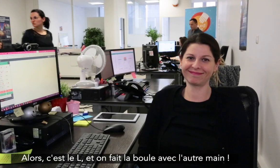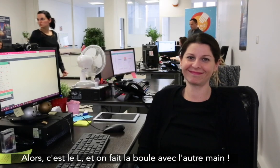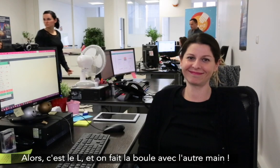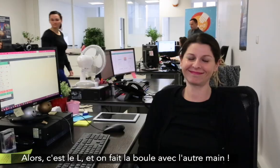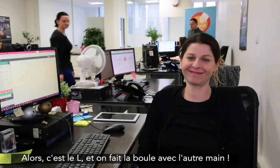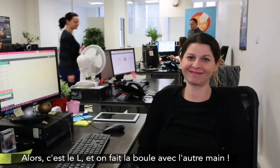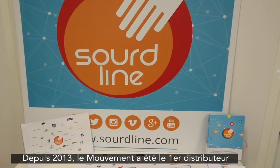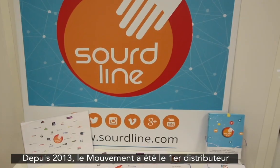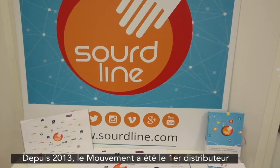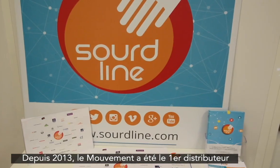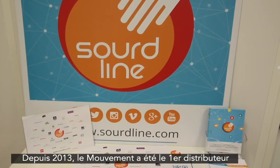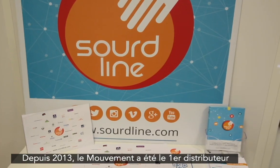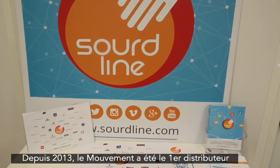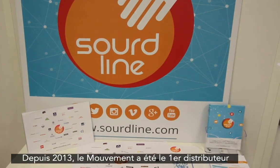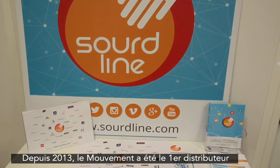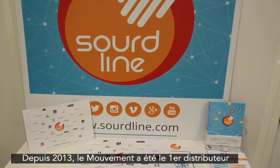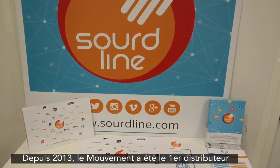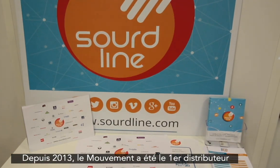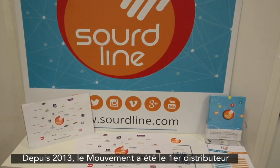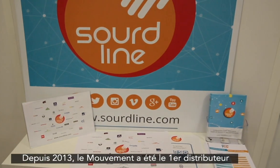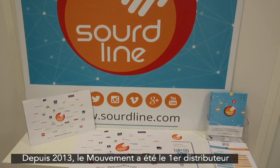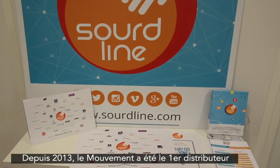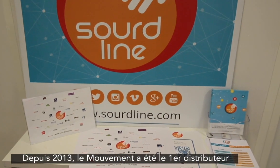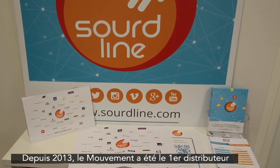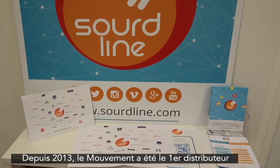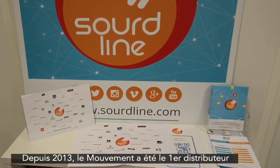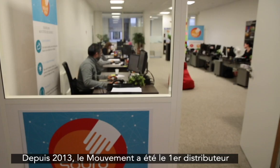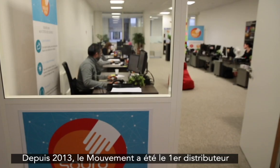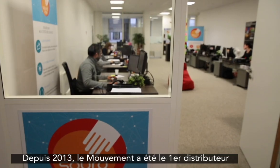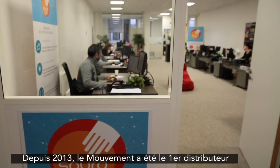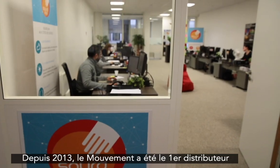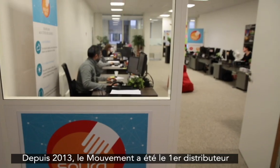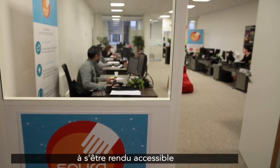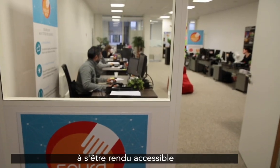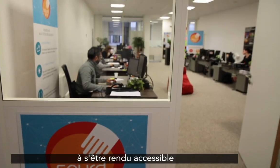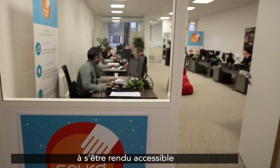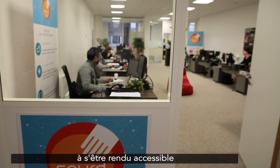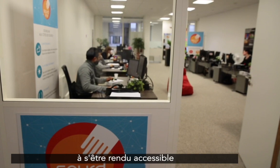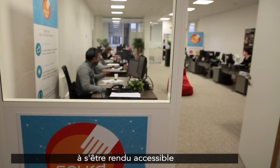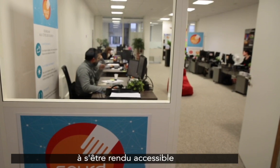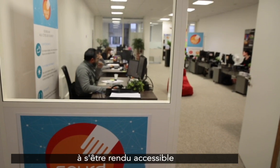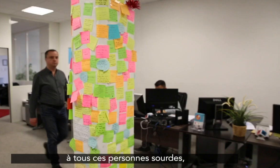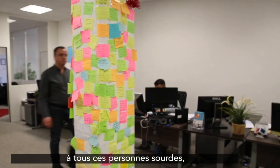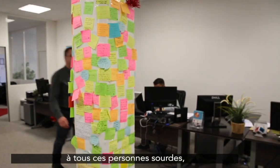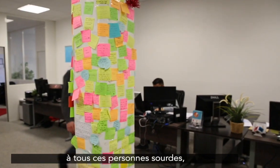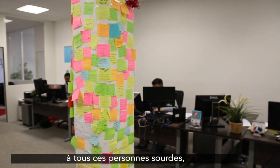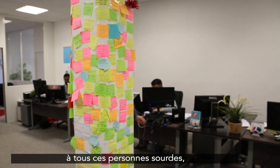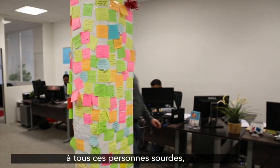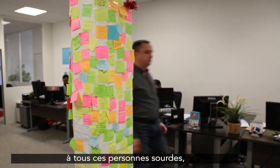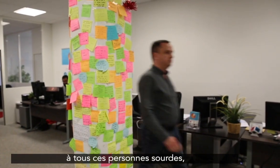avec l'autre main. Depuis 2013, le mouvement était le premier distributeur à s'être rendu accessible à toutes ces personnes